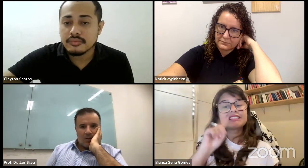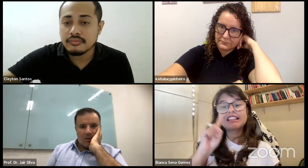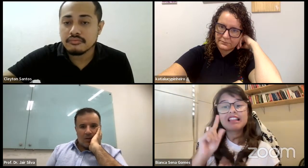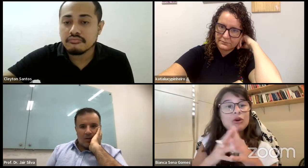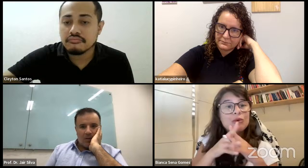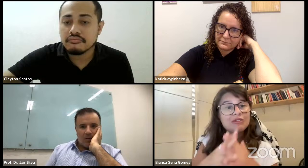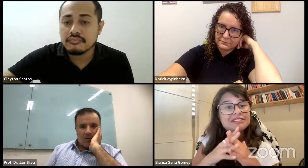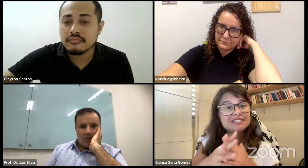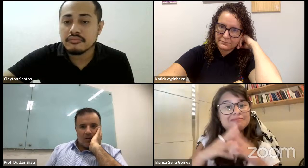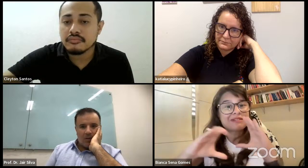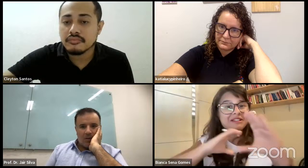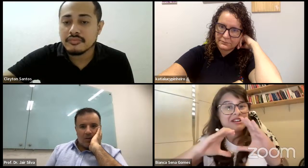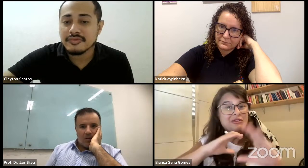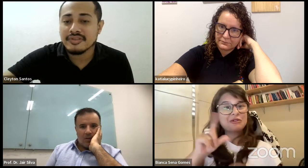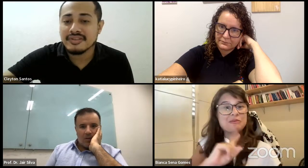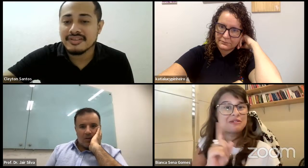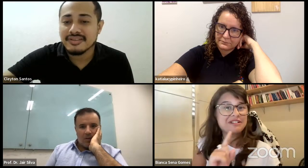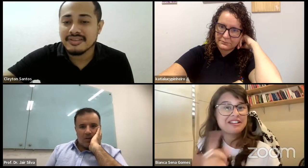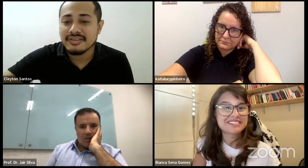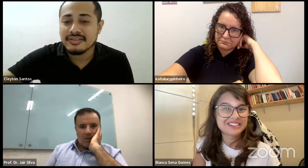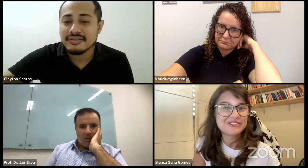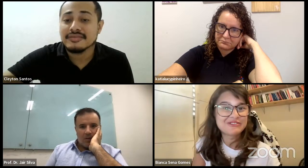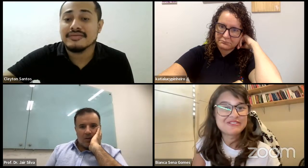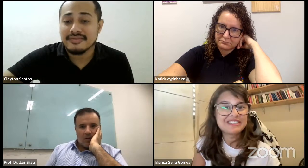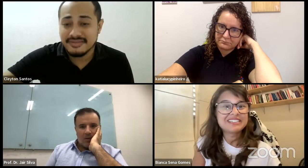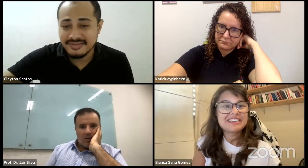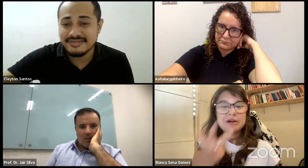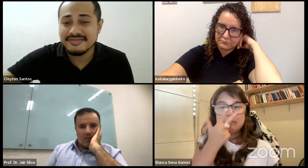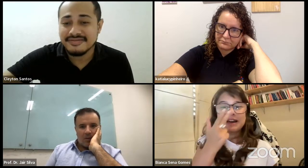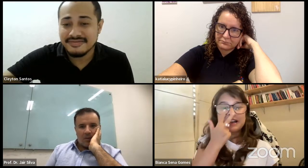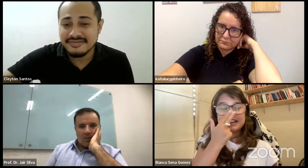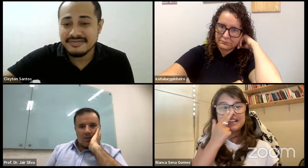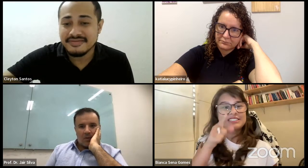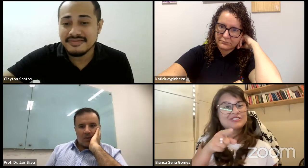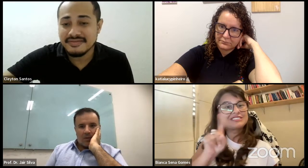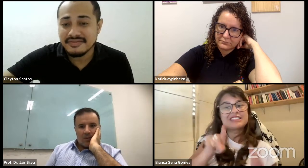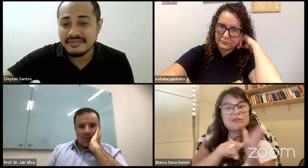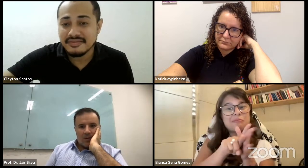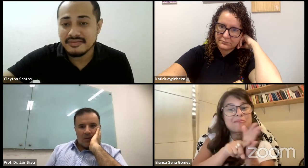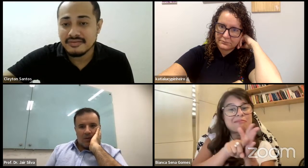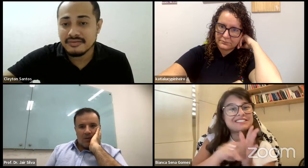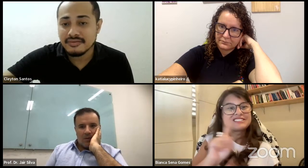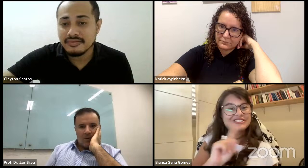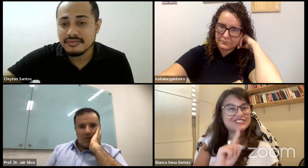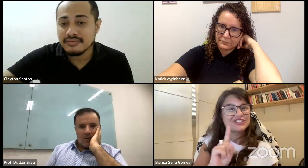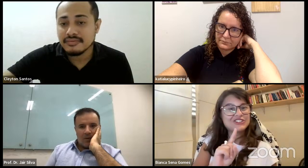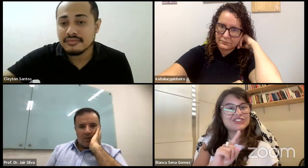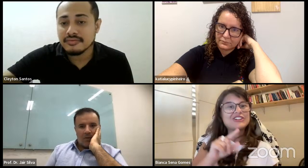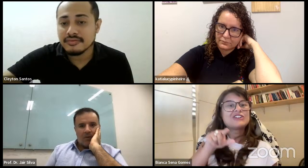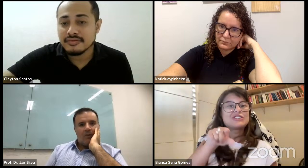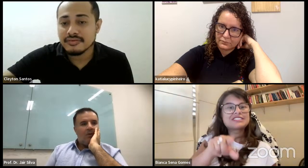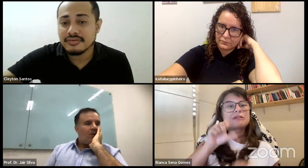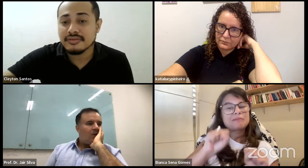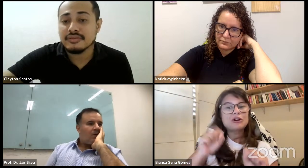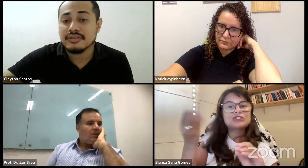Você traz questionamentos e você responde eles de forma direta. Não ficou confuso isso pra gente. Então,